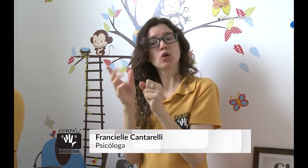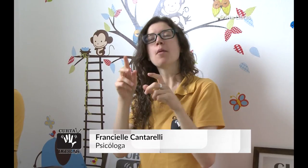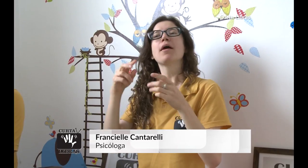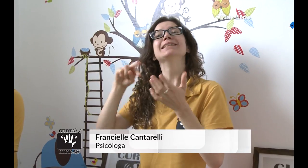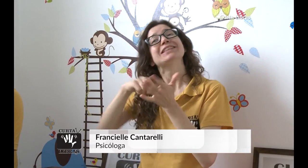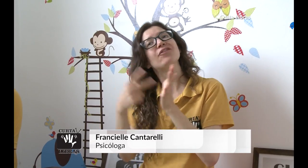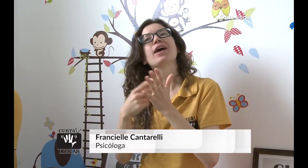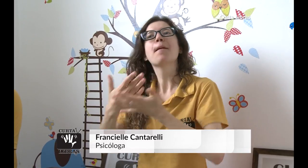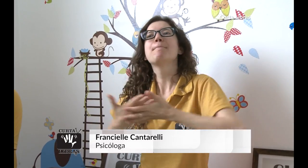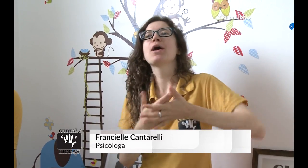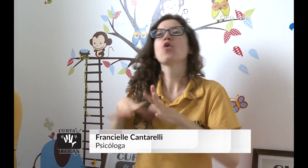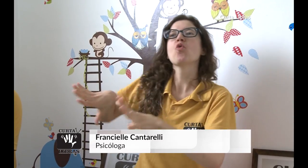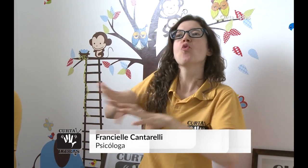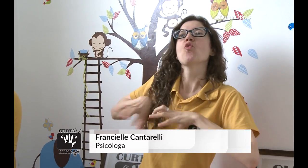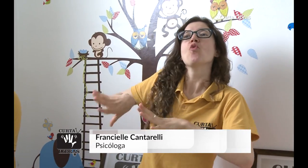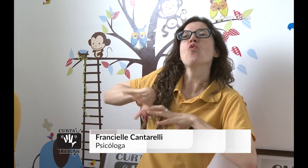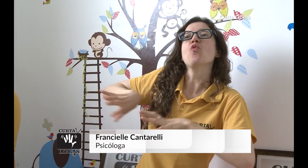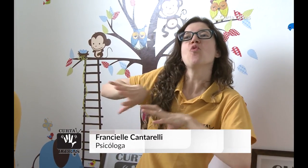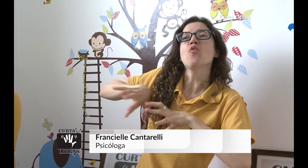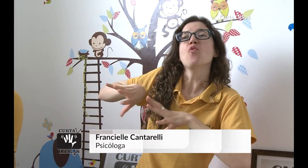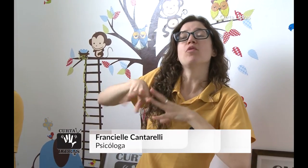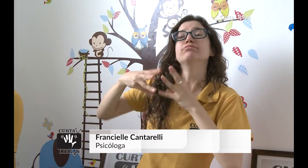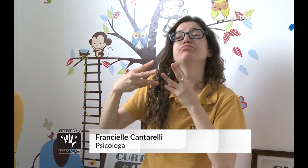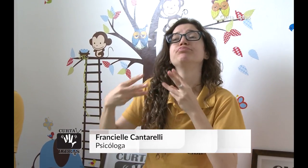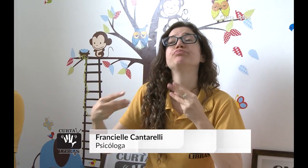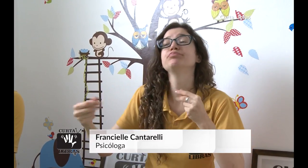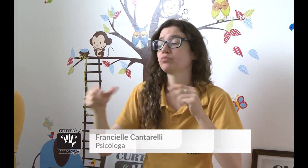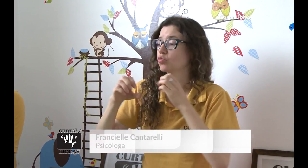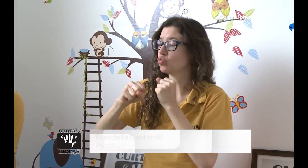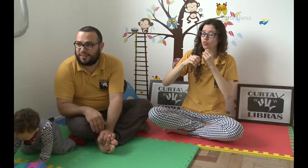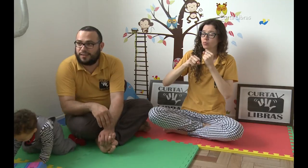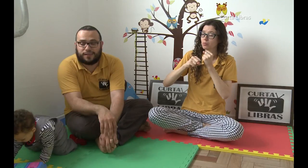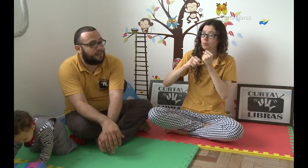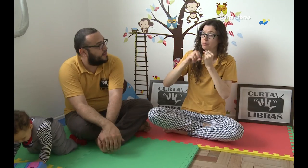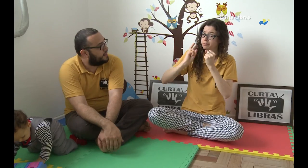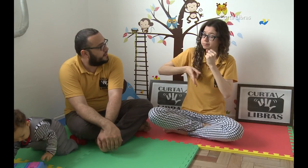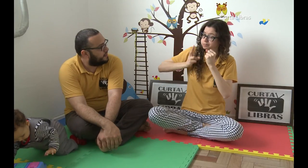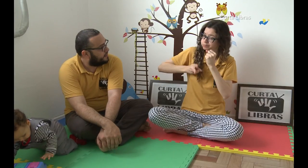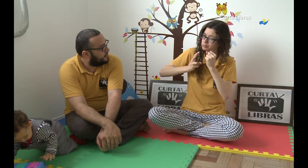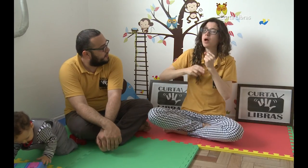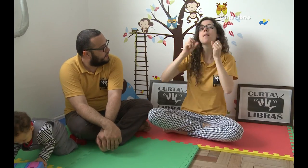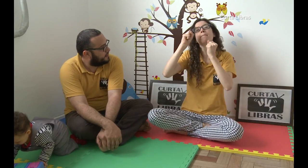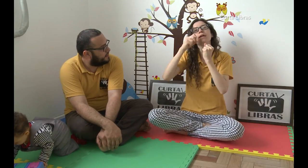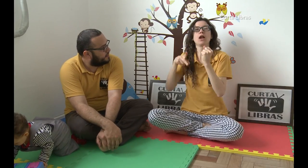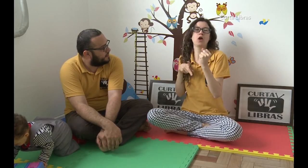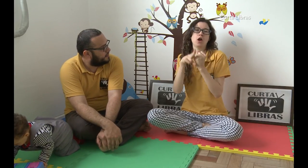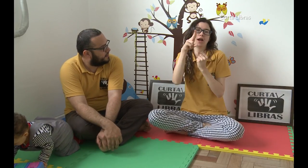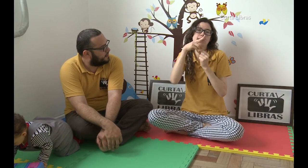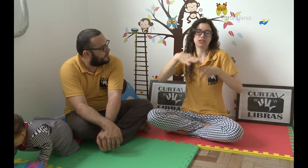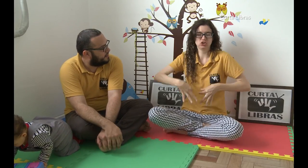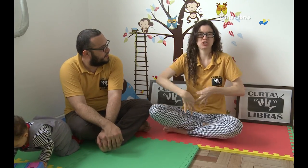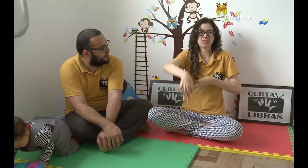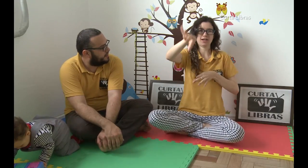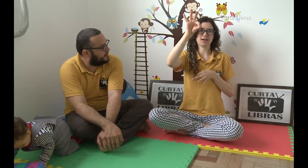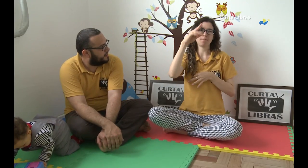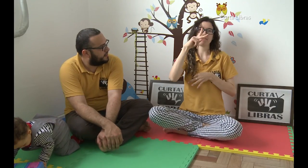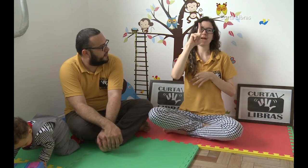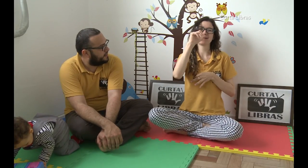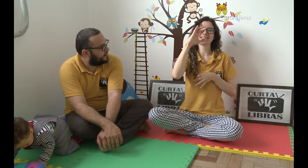Isso significa que o bebê Fica com todos os nutrientes Depois que o pulso cessa Aí sim é retirada a placenta Por